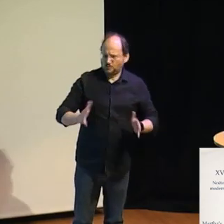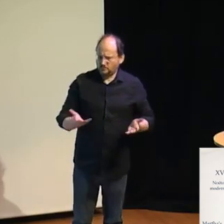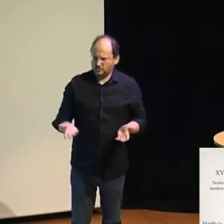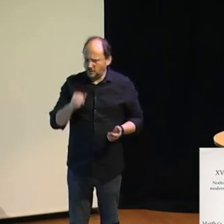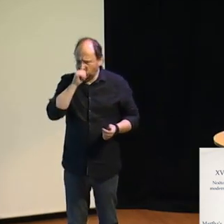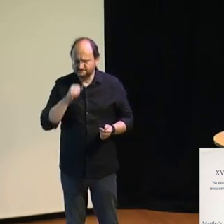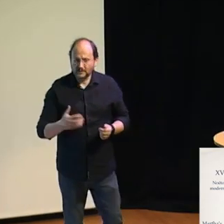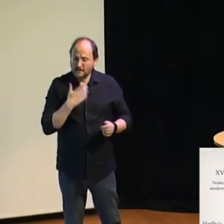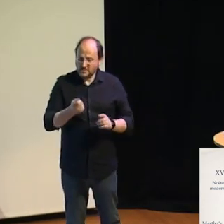Mais encore